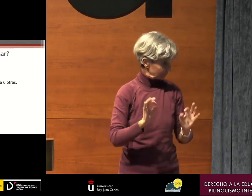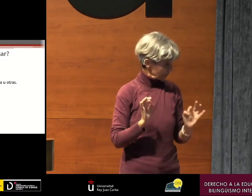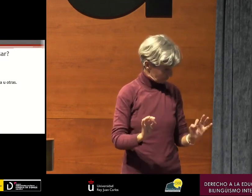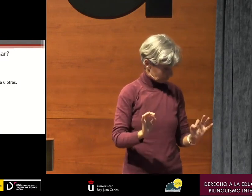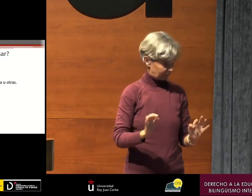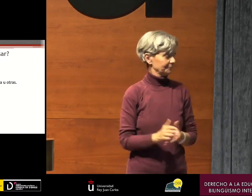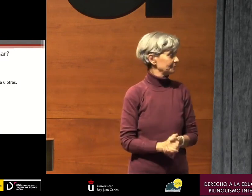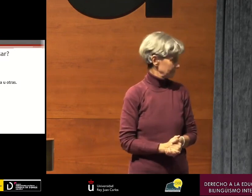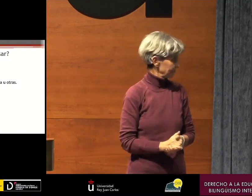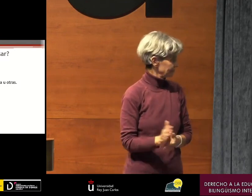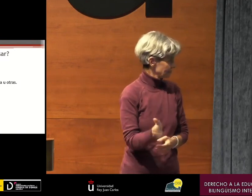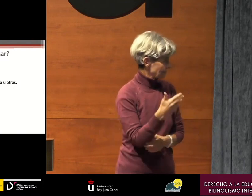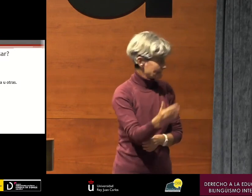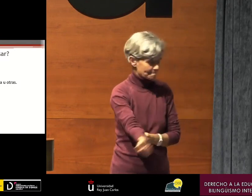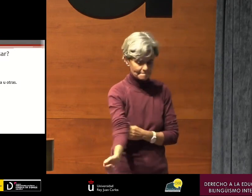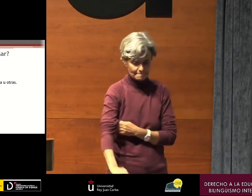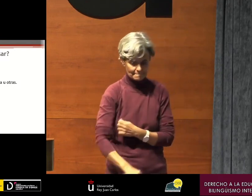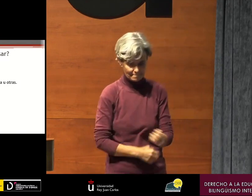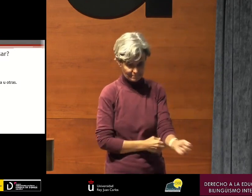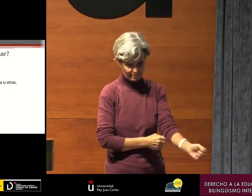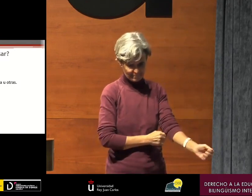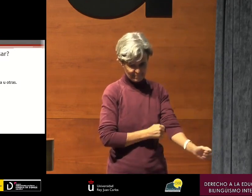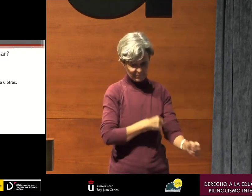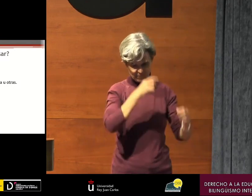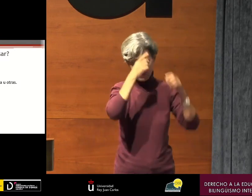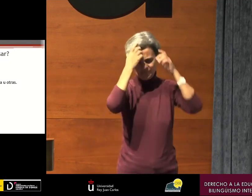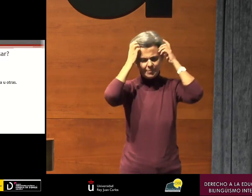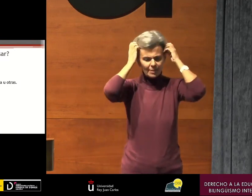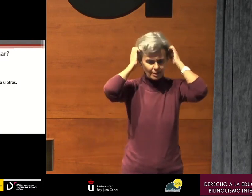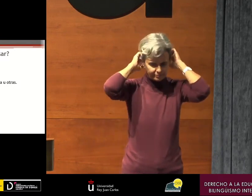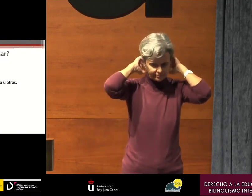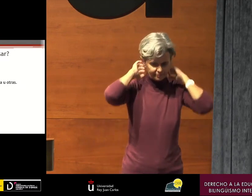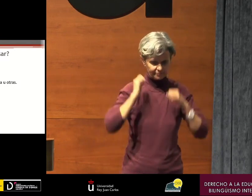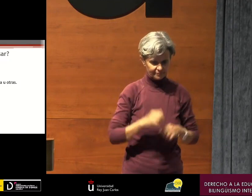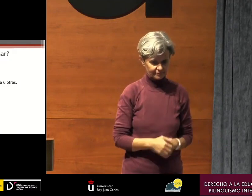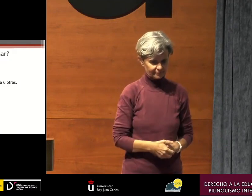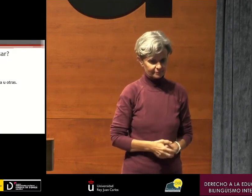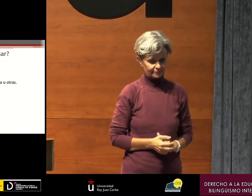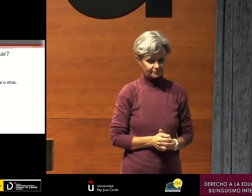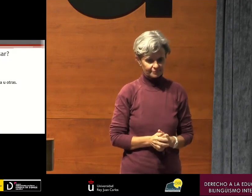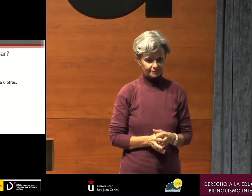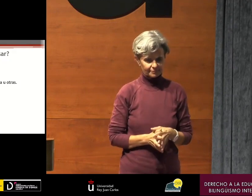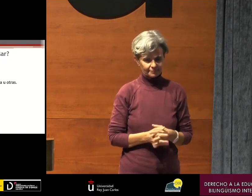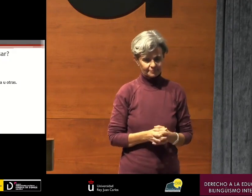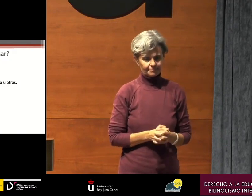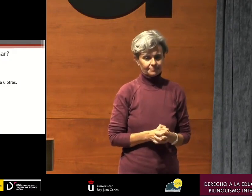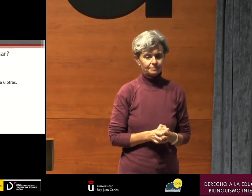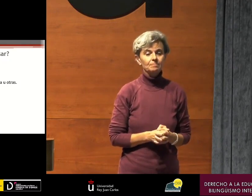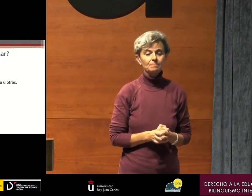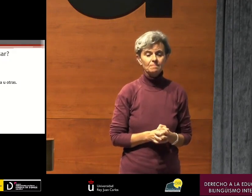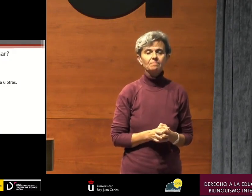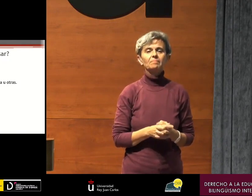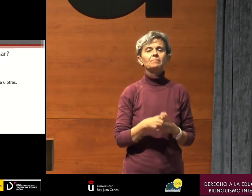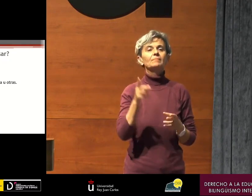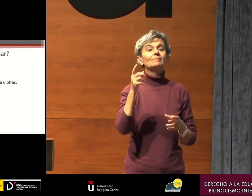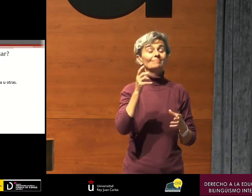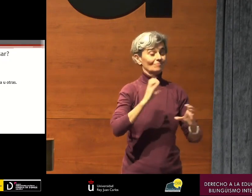Conversar en lengua de signos o conversar en lengua oral, según proceda.